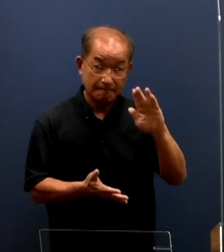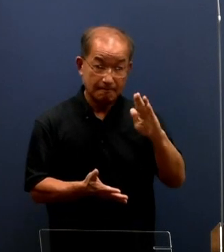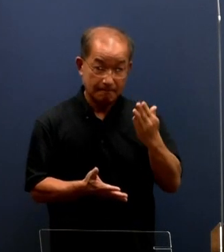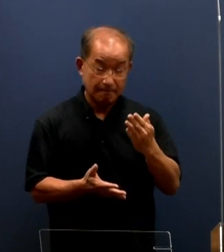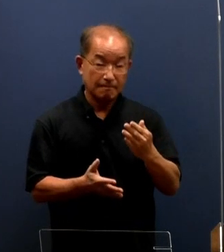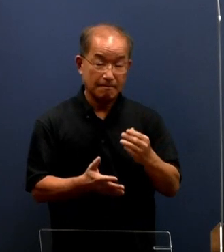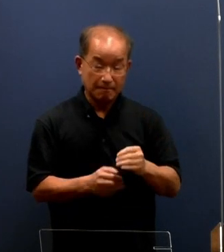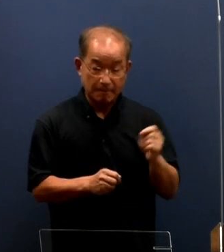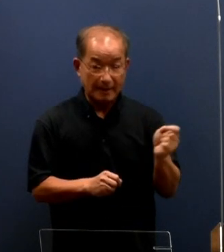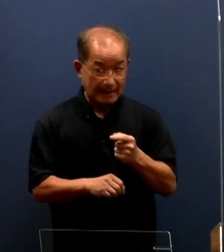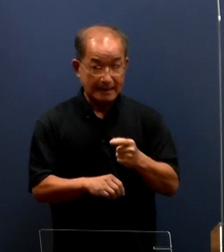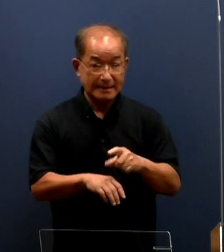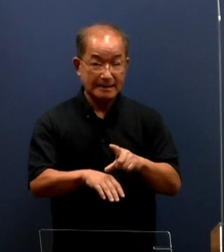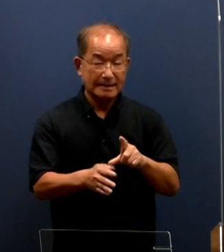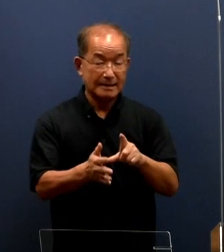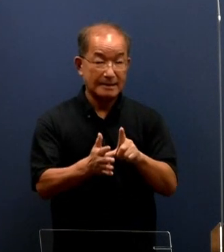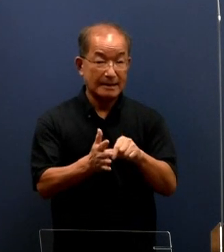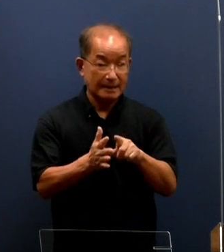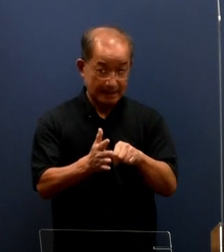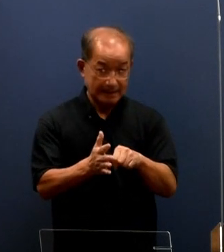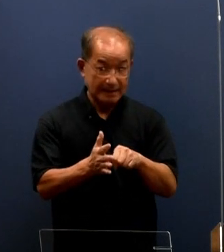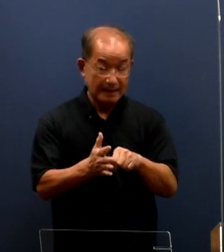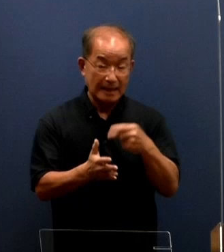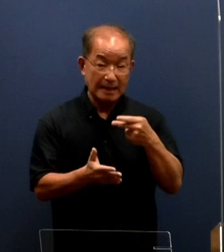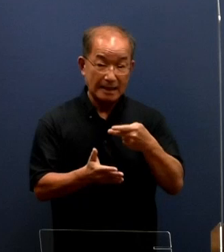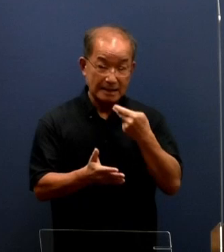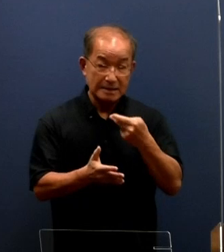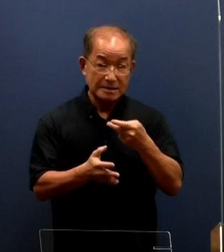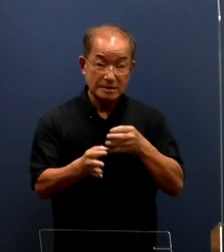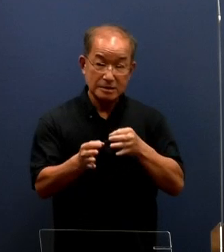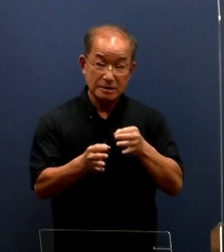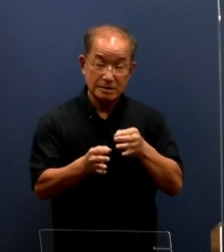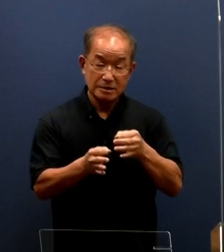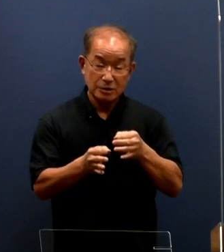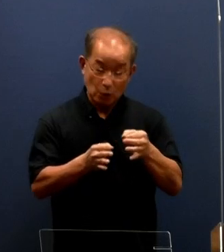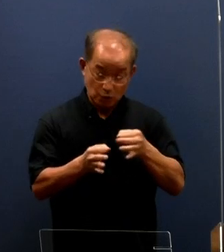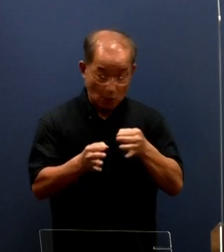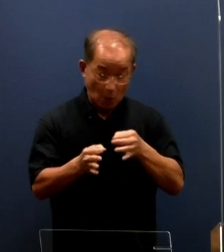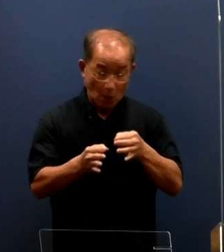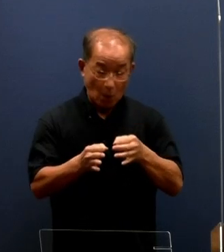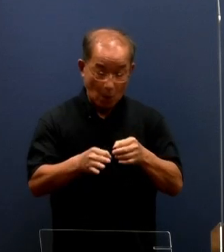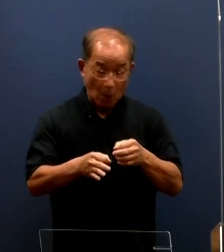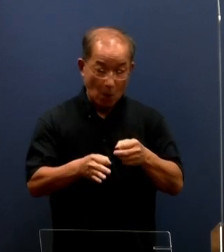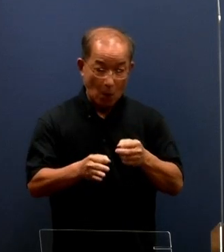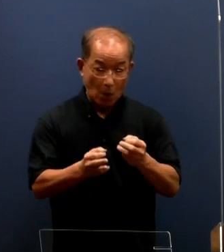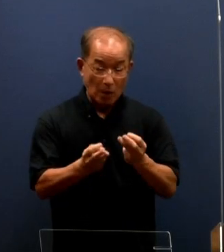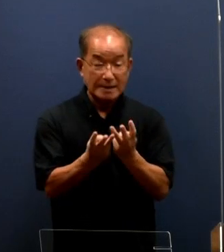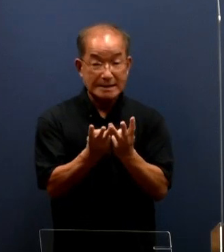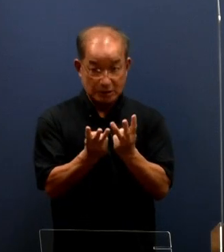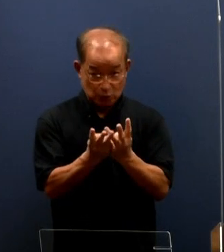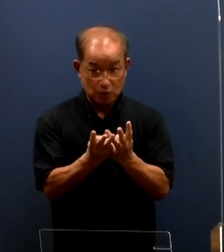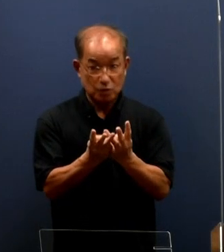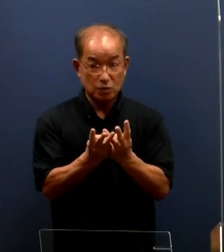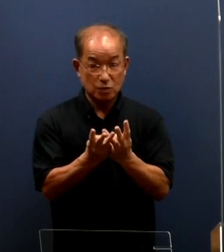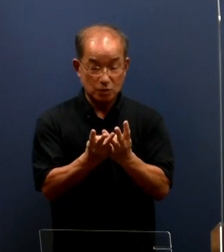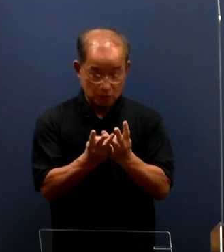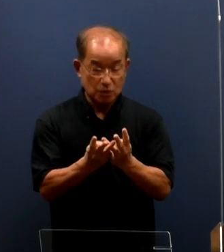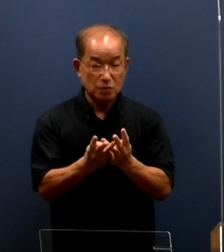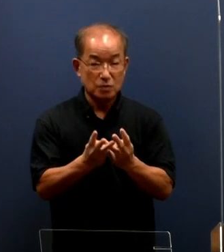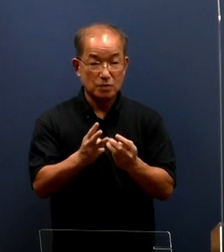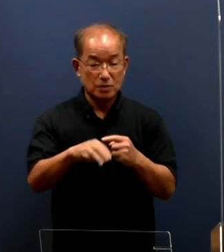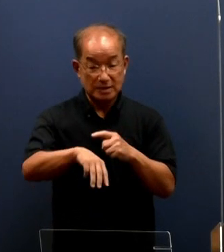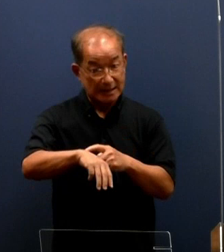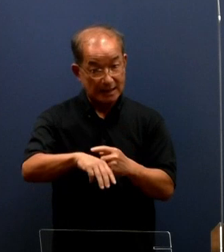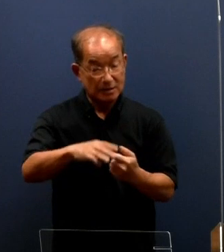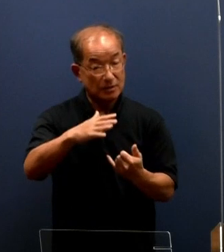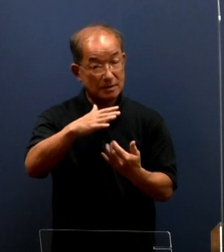早い段階で、飲食の人数、時間の制限、そういう制限を設け